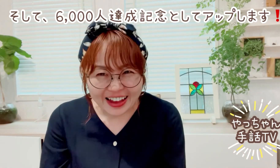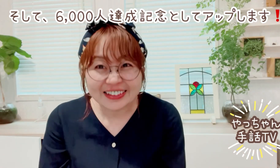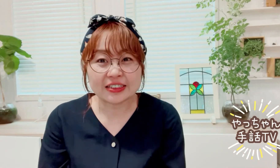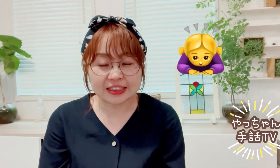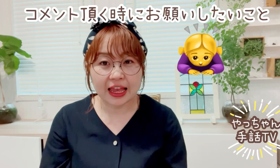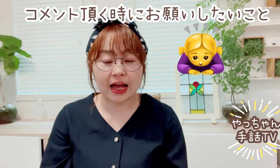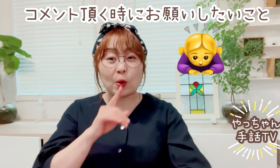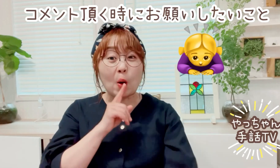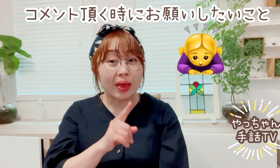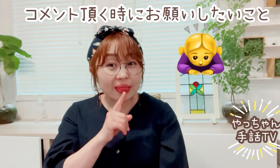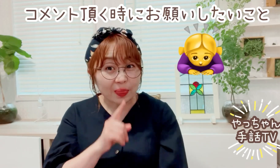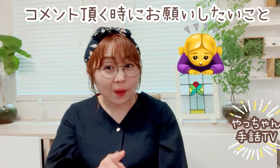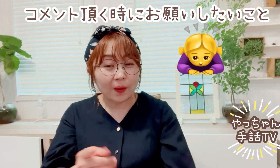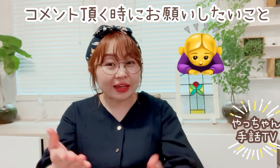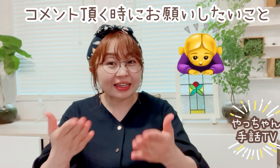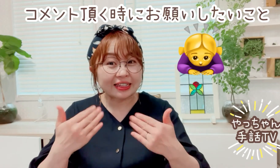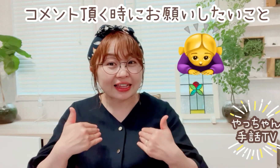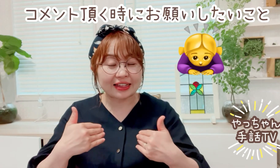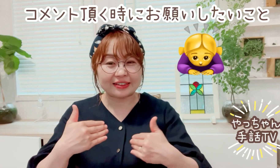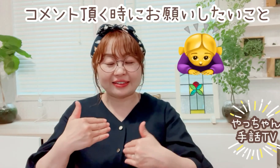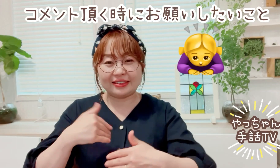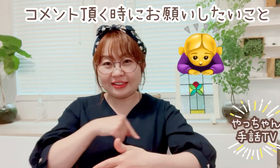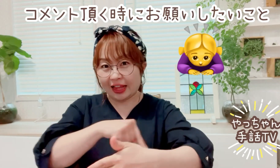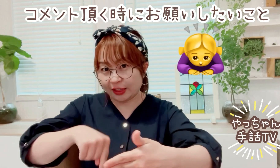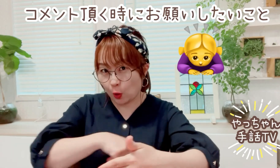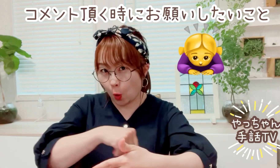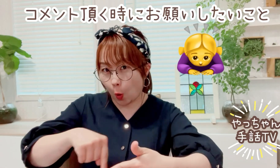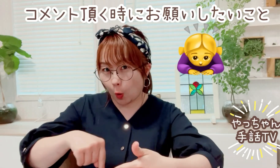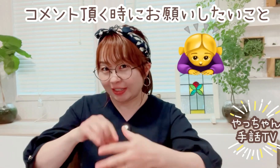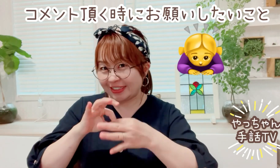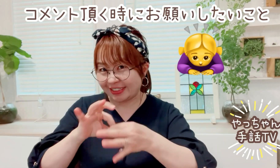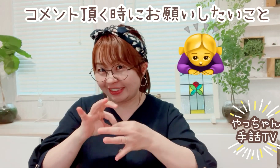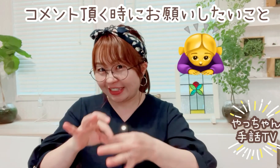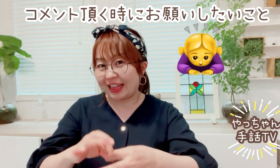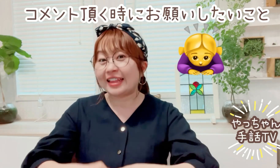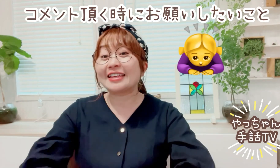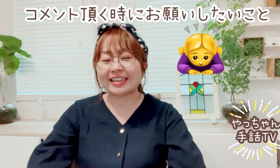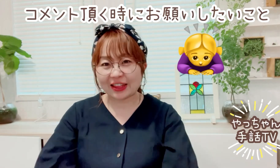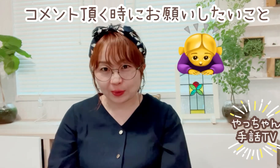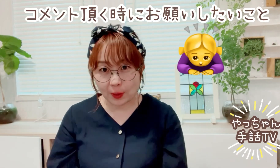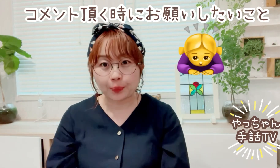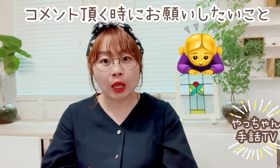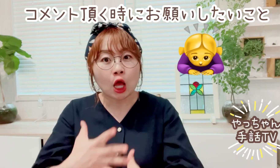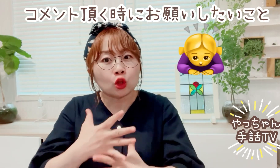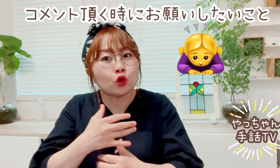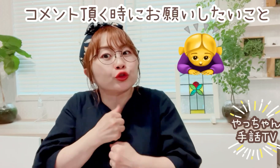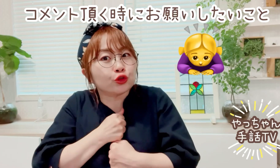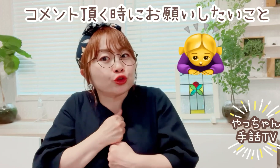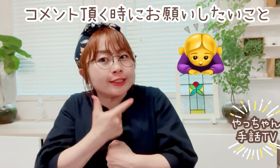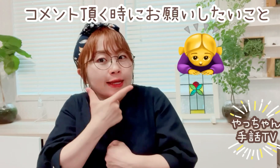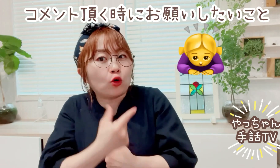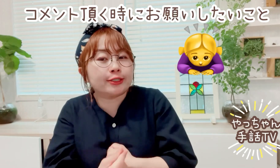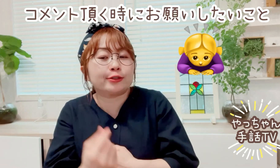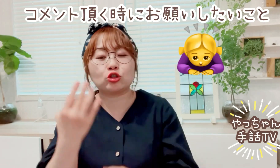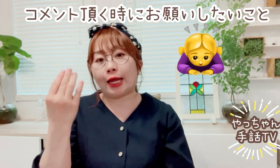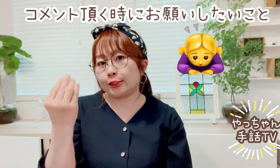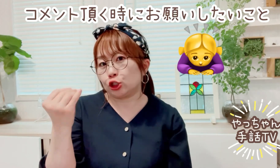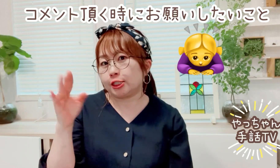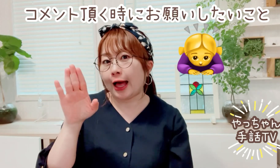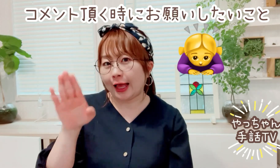はい、そしてコメントいただく内容についてなんですけども、注意してほしいことがいくつか